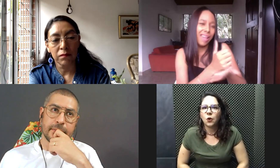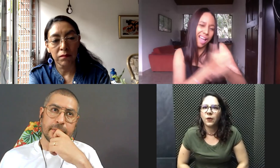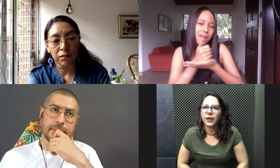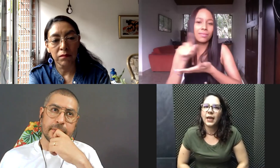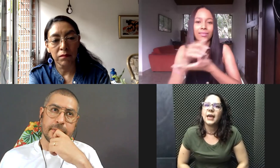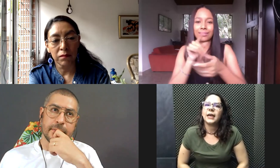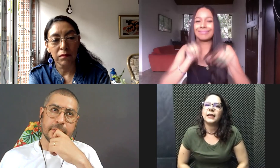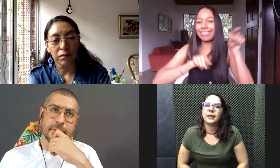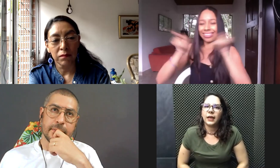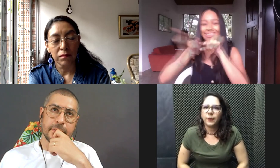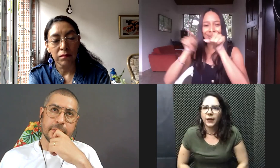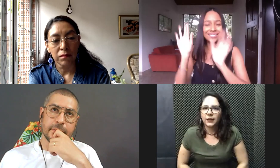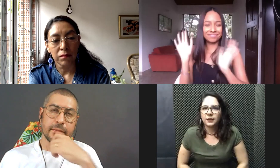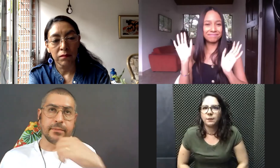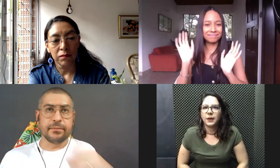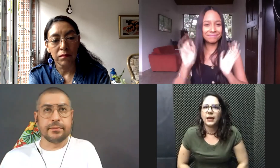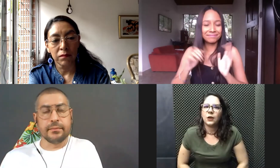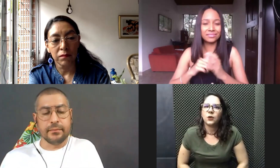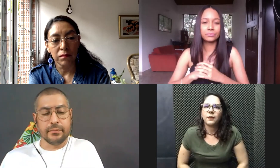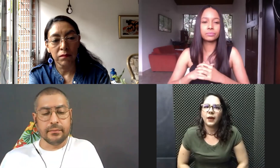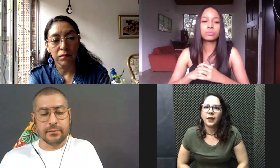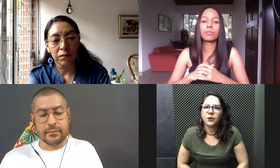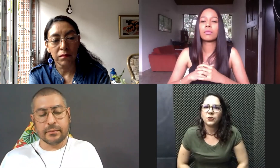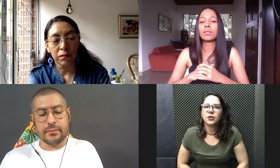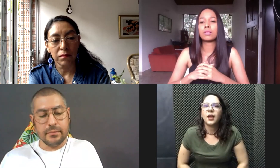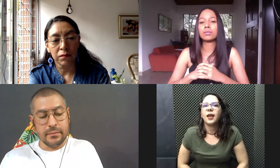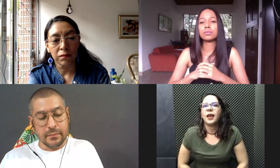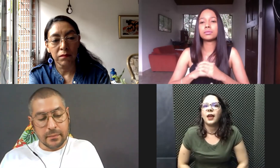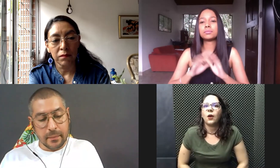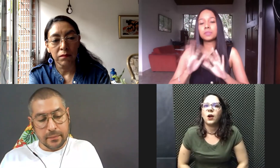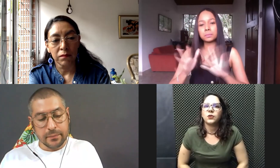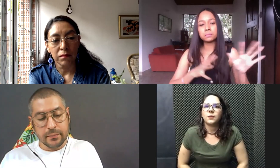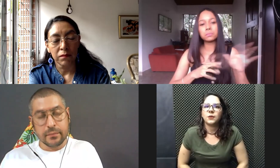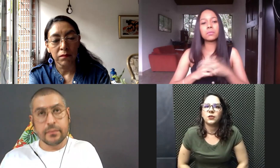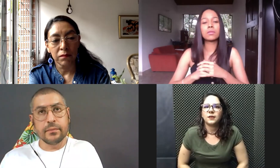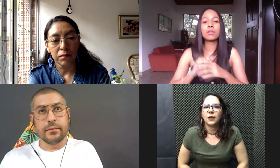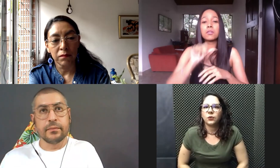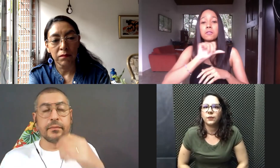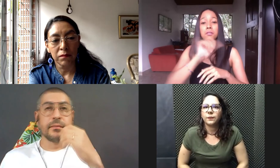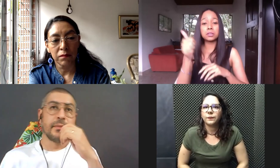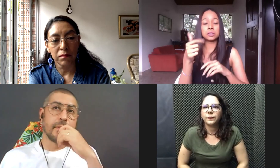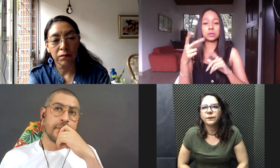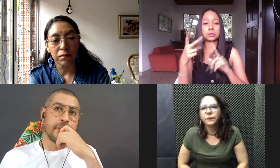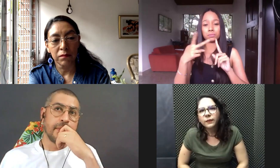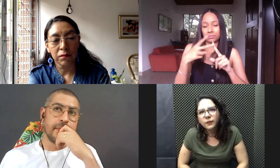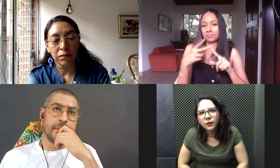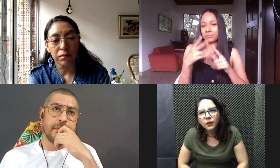función como de intérpretes para ir a los médicos o a los servicios de salud.